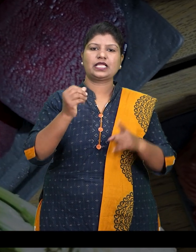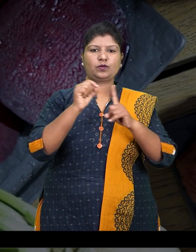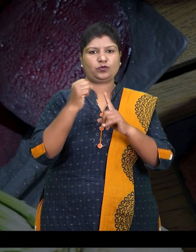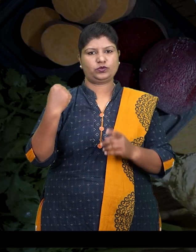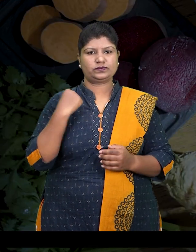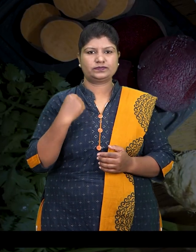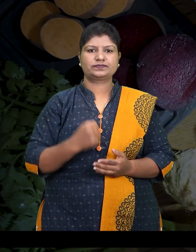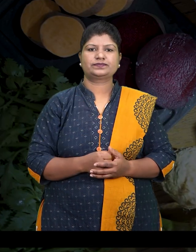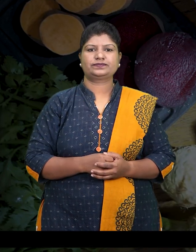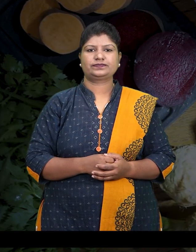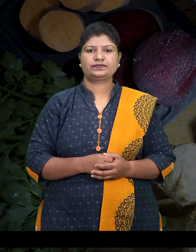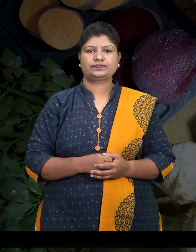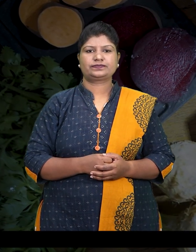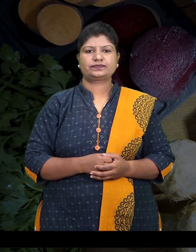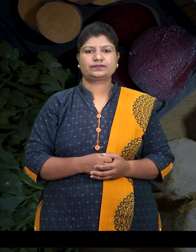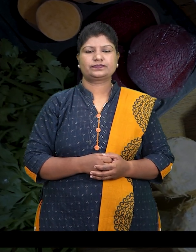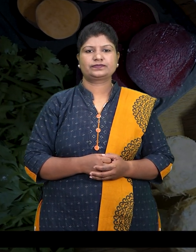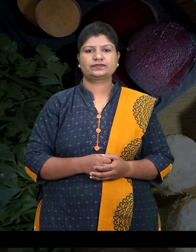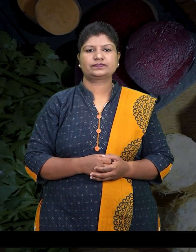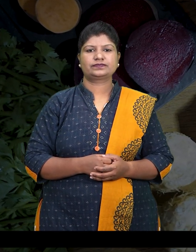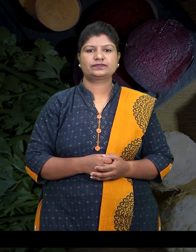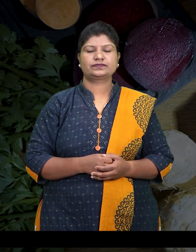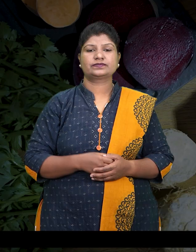और प्रोटीन।